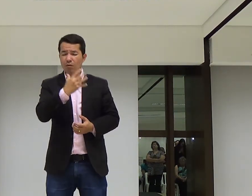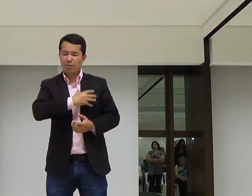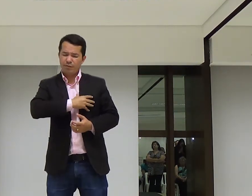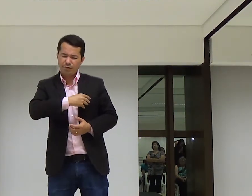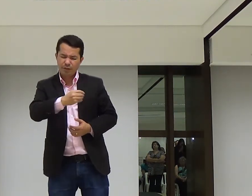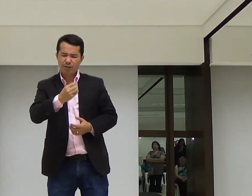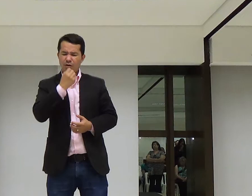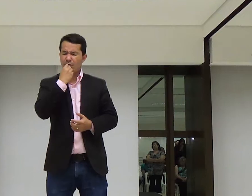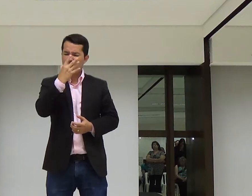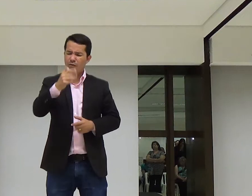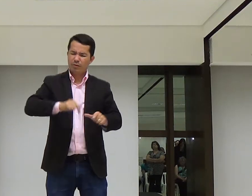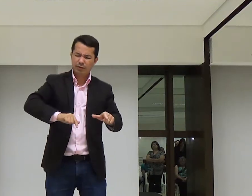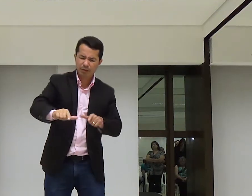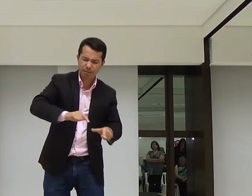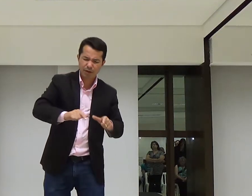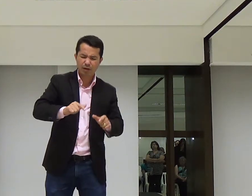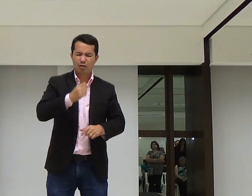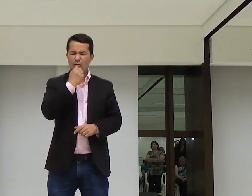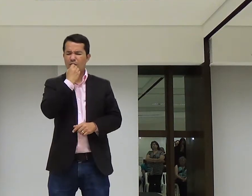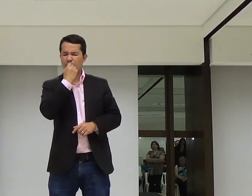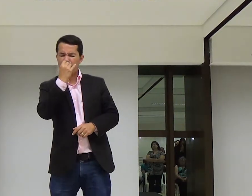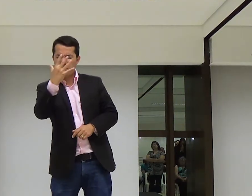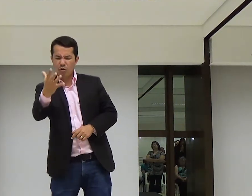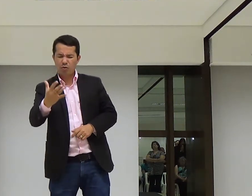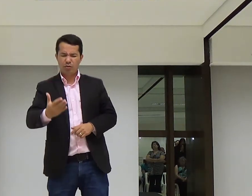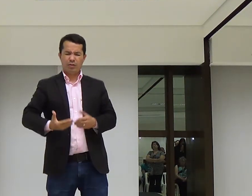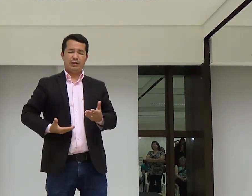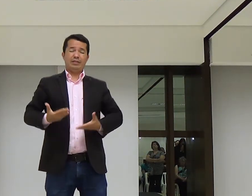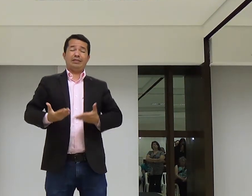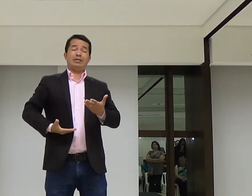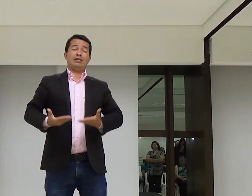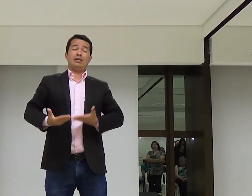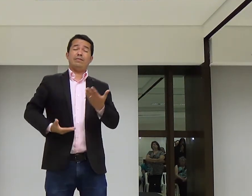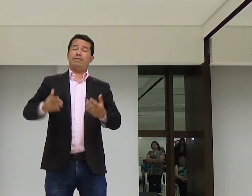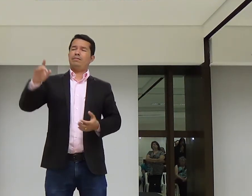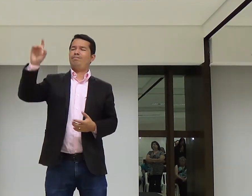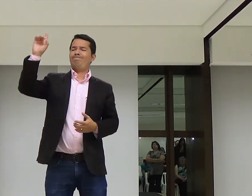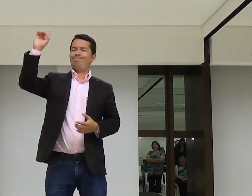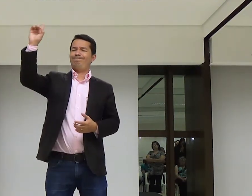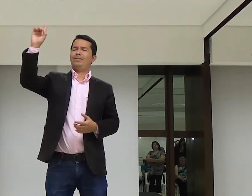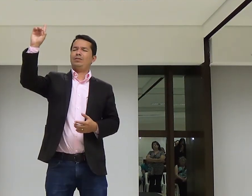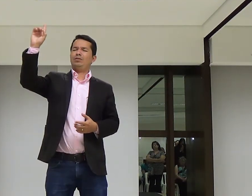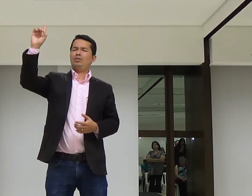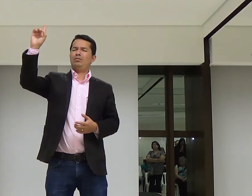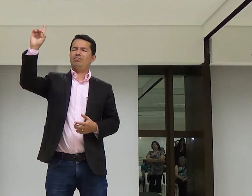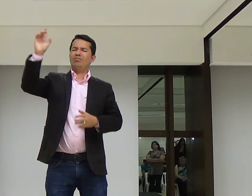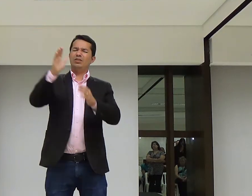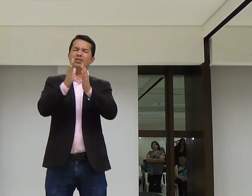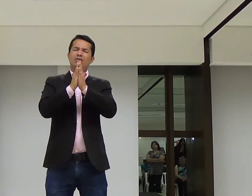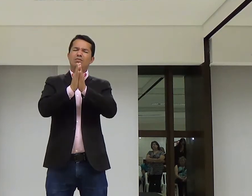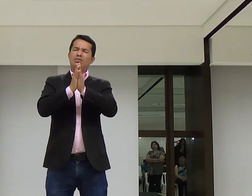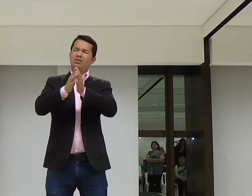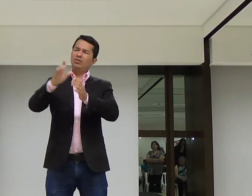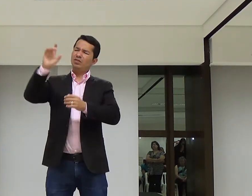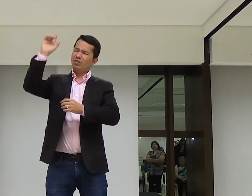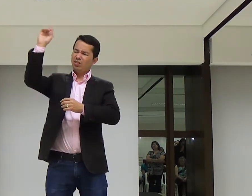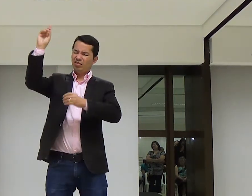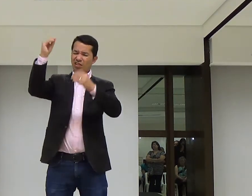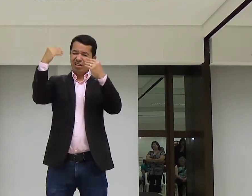bons cônjuges, bons filhos, bons trabalhadores, bons servos do Senhor. Por